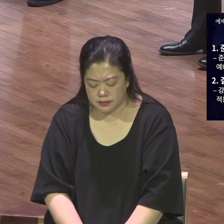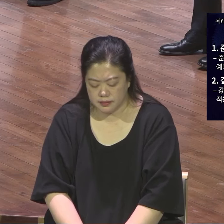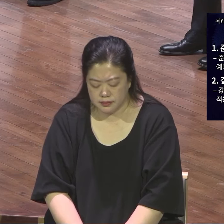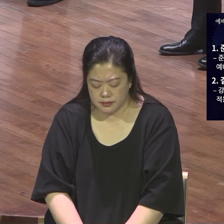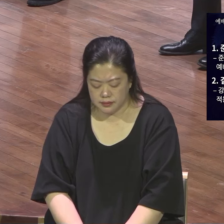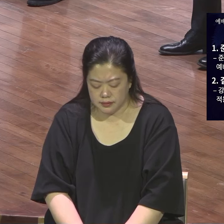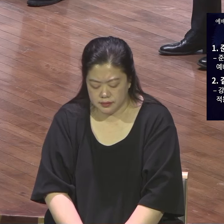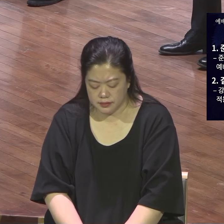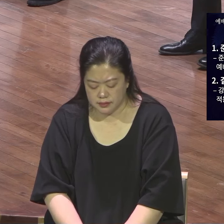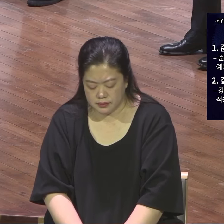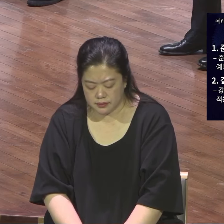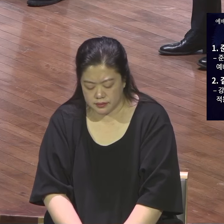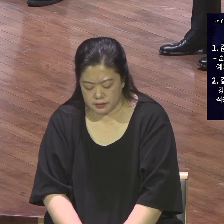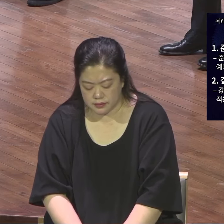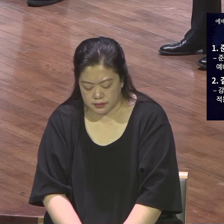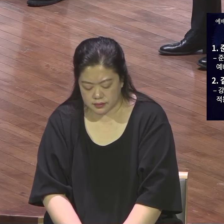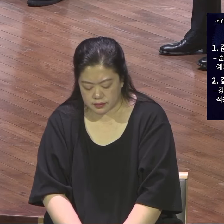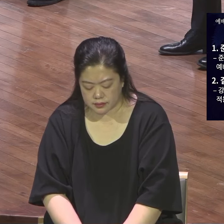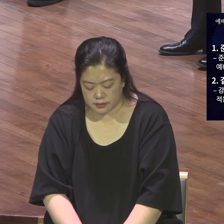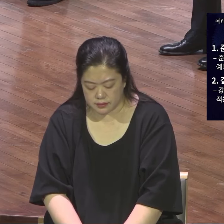성령께 사는 사람은 사람 치유하여